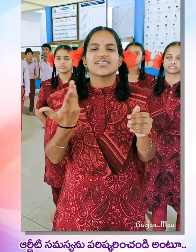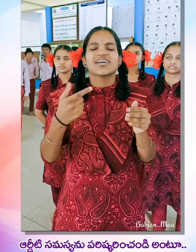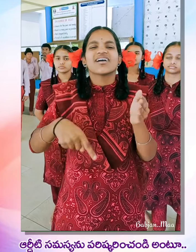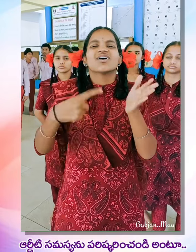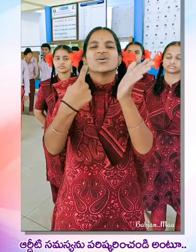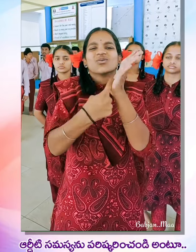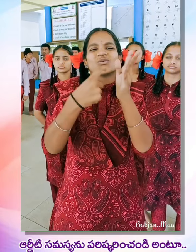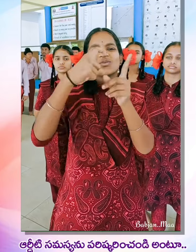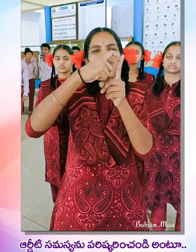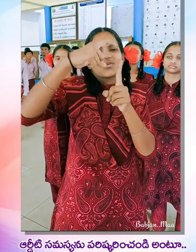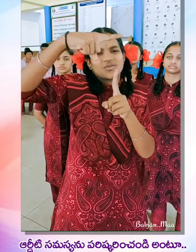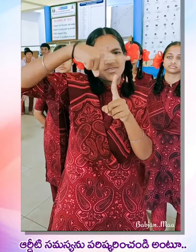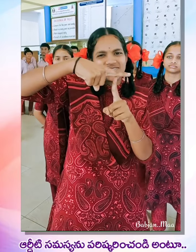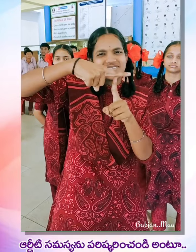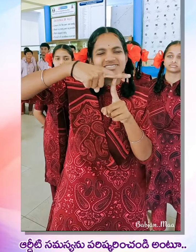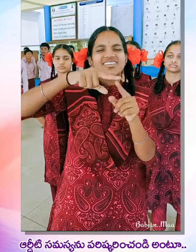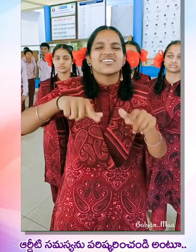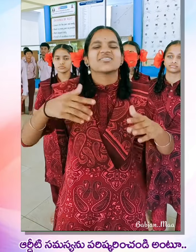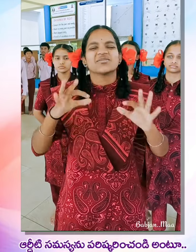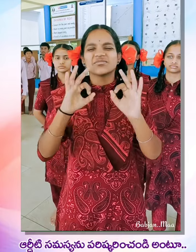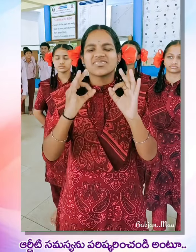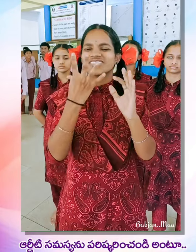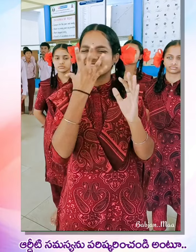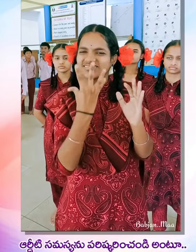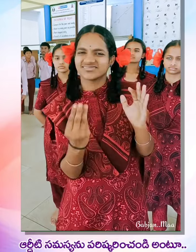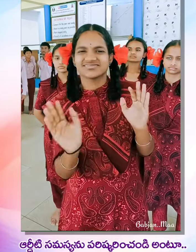ఆర్డిటి సంస్థ లేకపోతే మేము చాలా ఇబ్బందులు పడేవాళ్ళం.